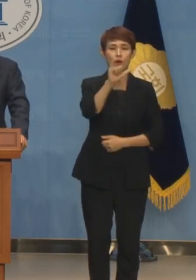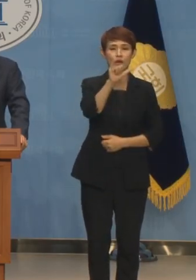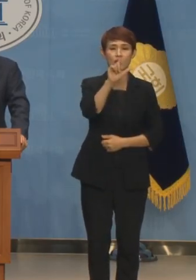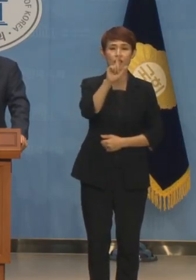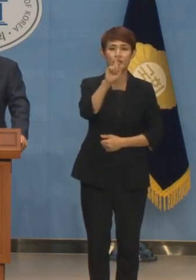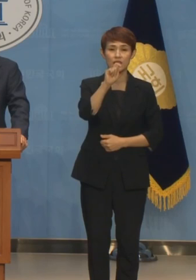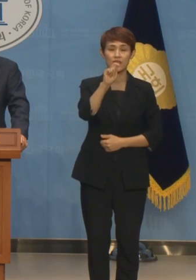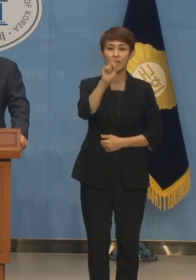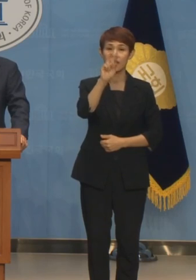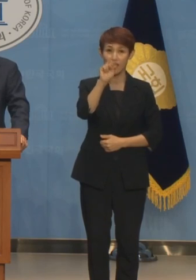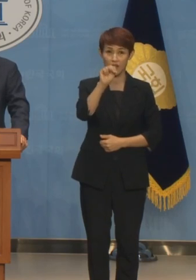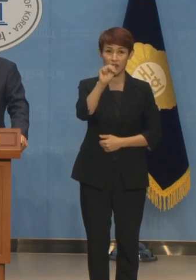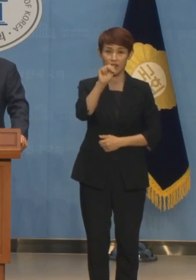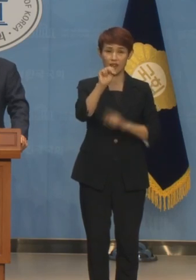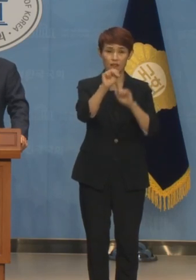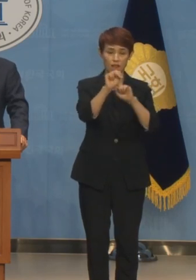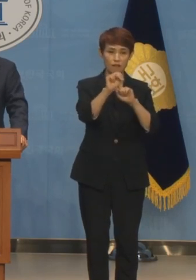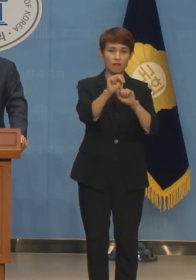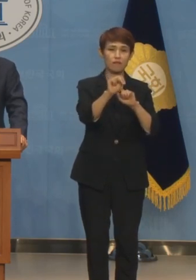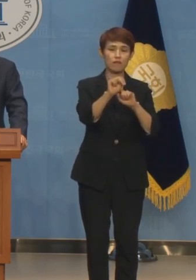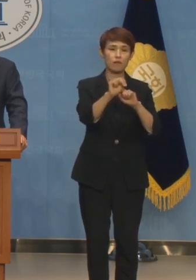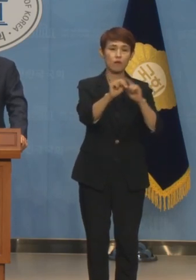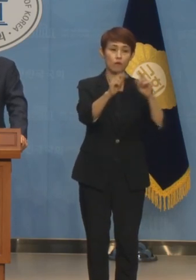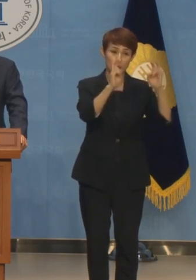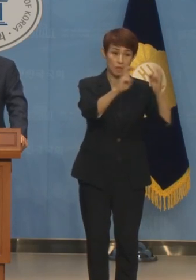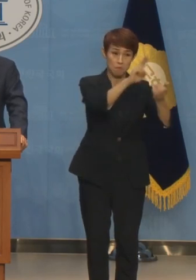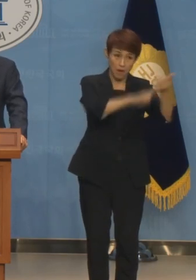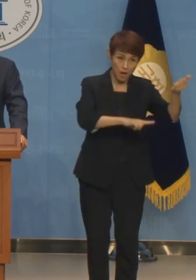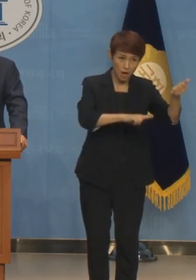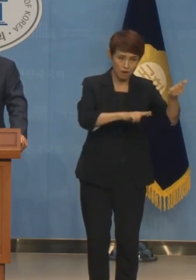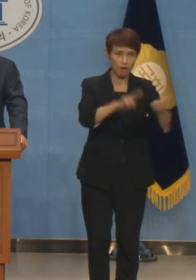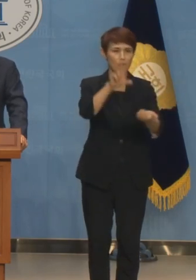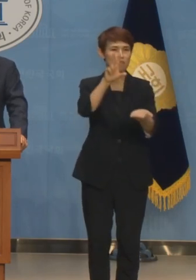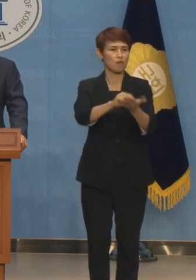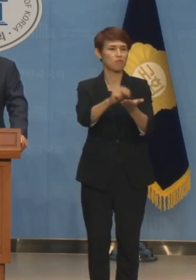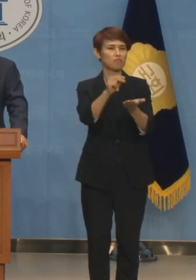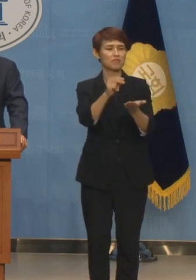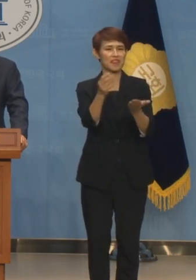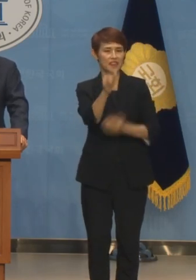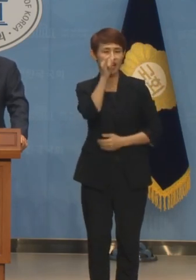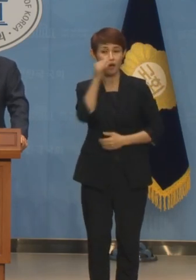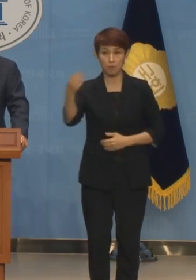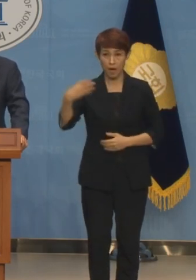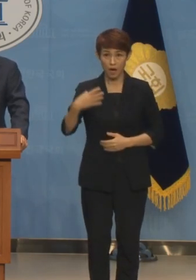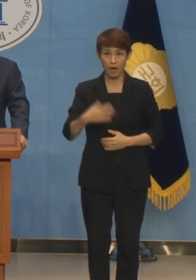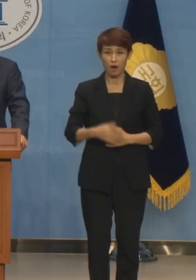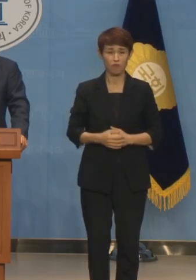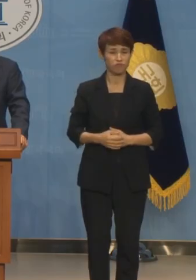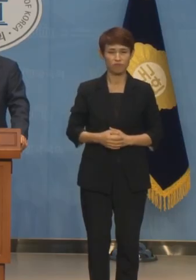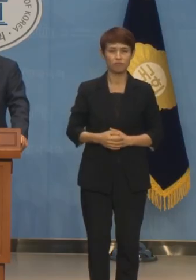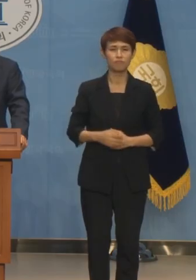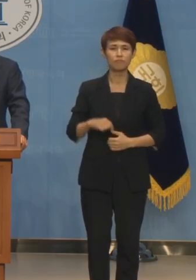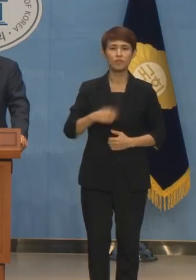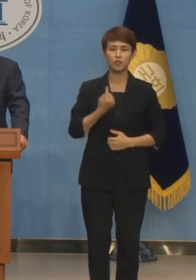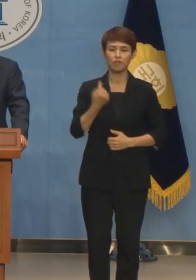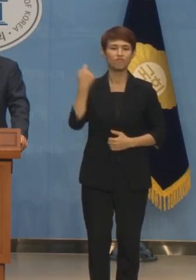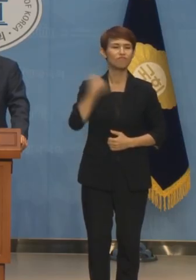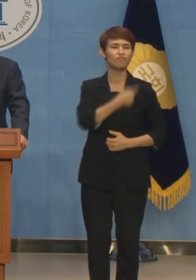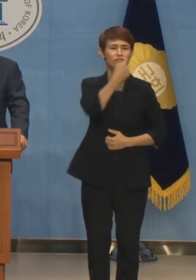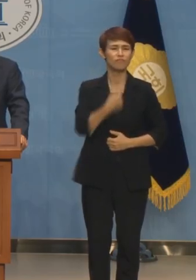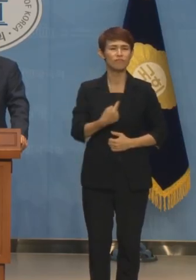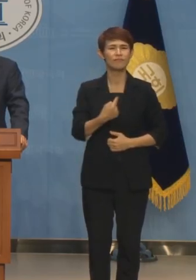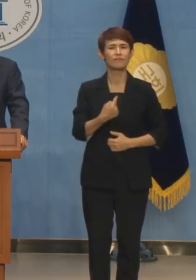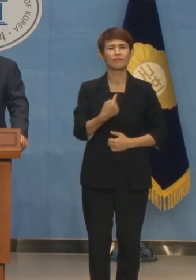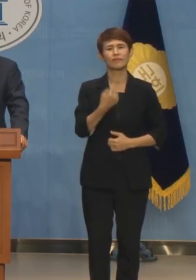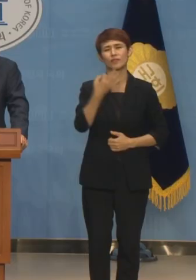결정이 위법하다고 주장해 왔습니다. 이제 민주당 스스로 자신들의 주장이 틀렸음을 시인하는 것이